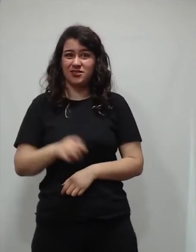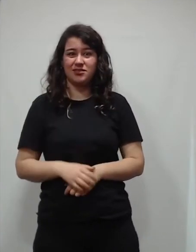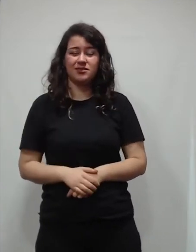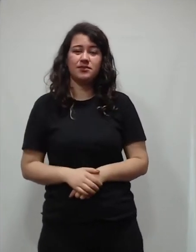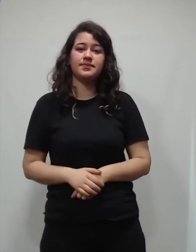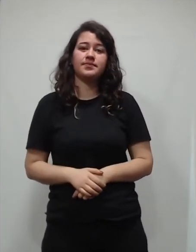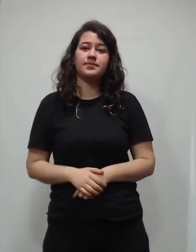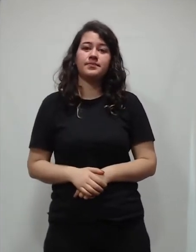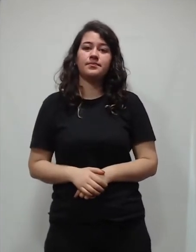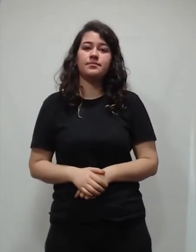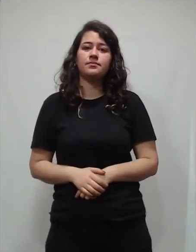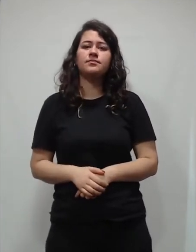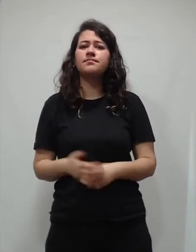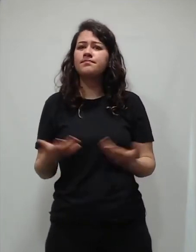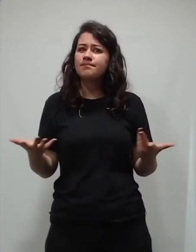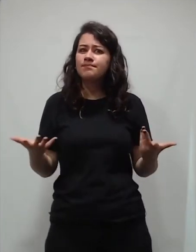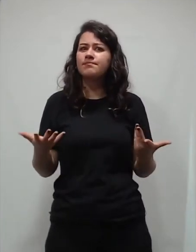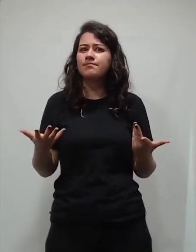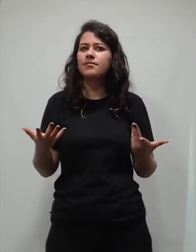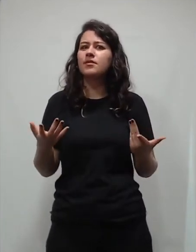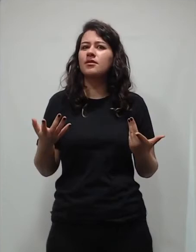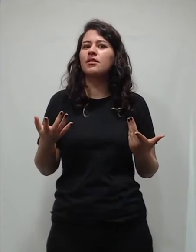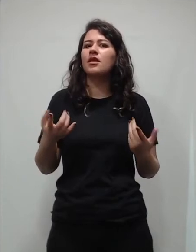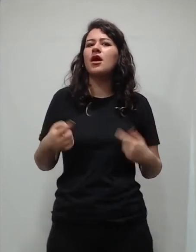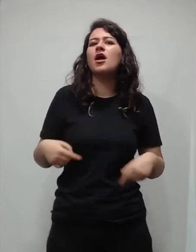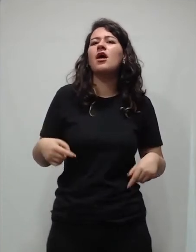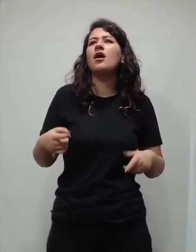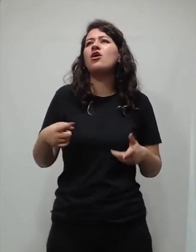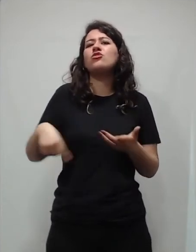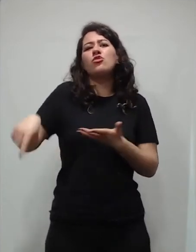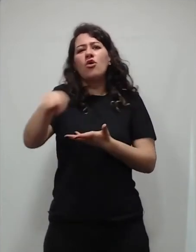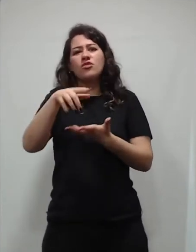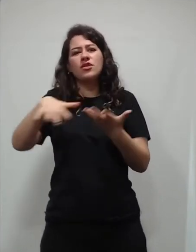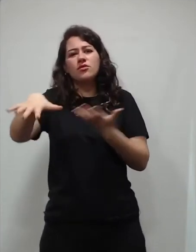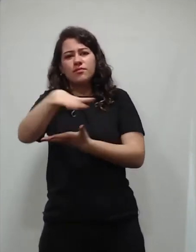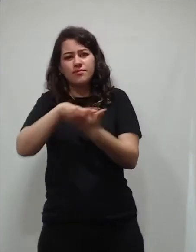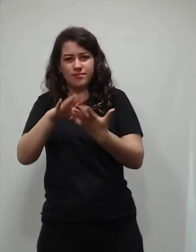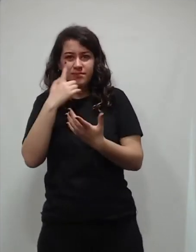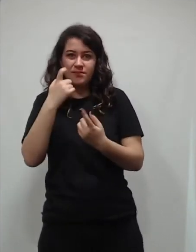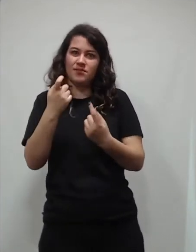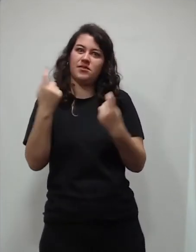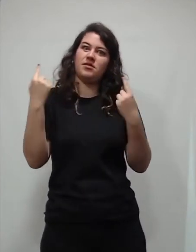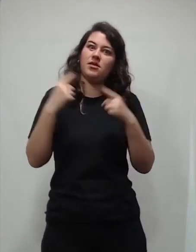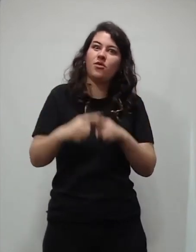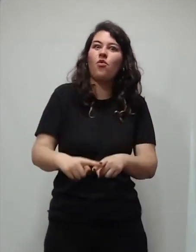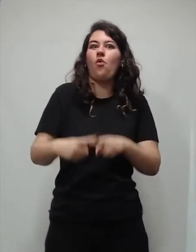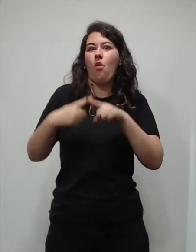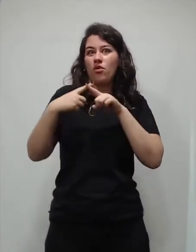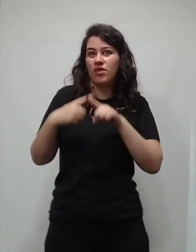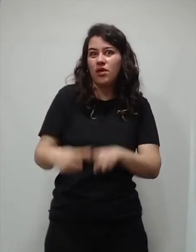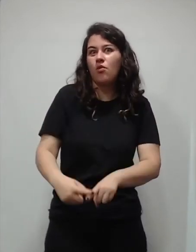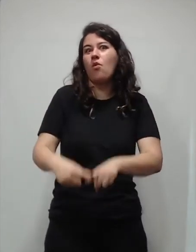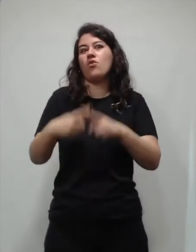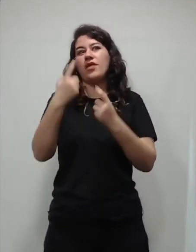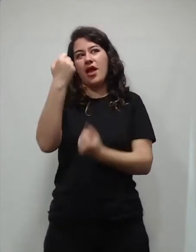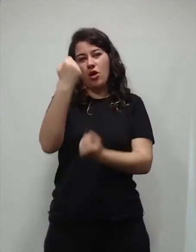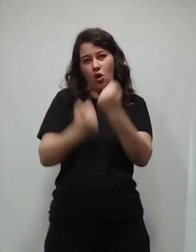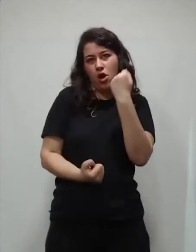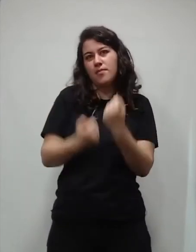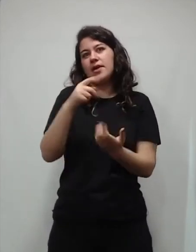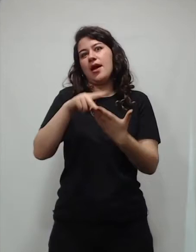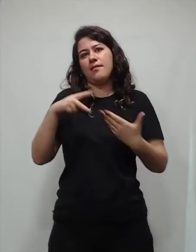nada. Entonces, ¿dónde hacemos el recorte? Esto nos lleva hasta discutir por economía, política